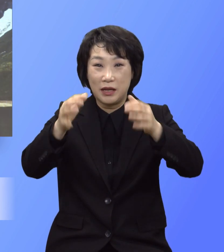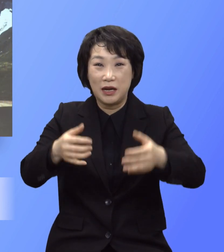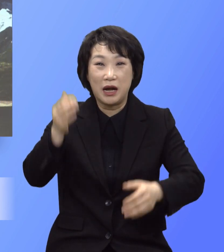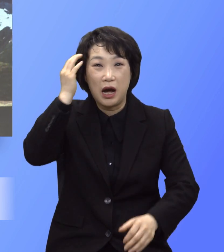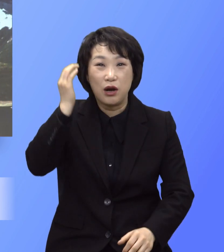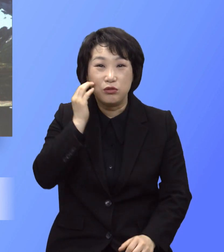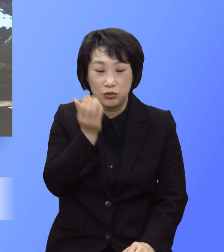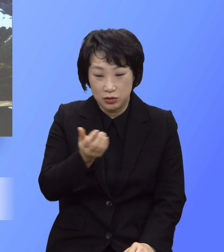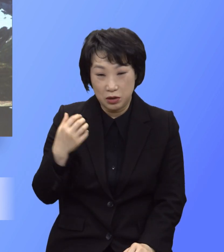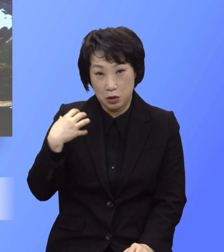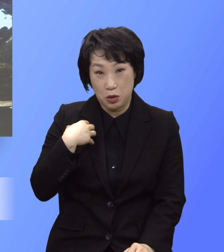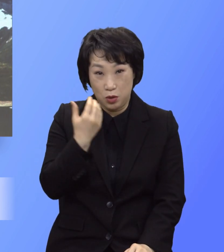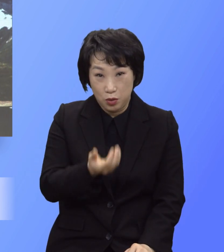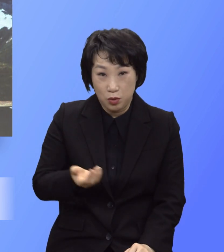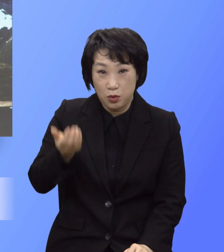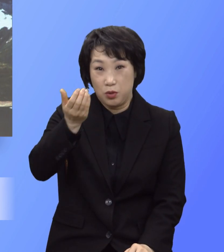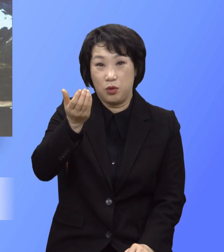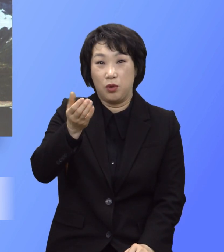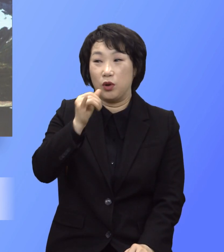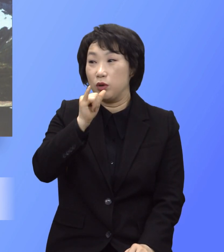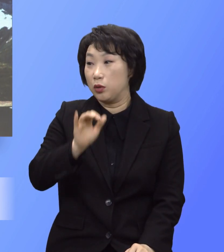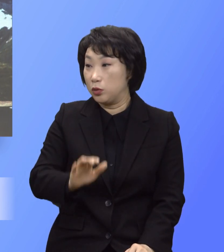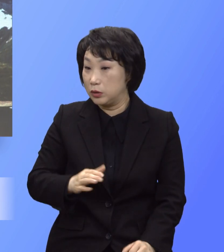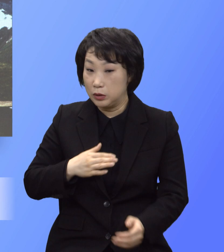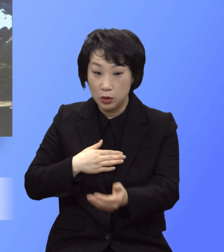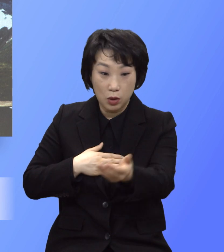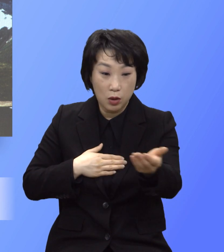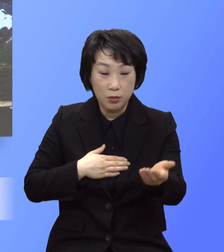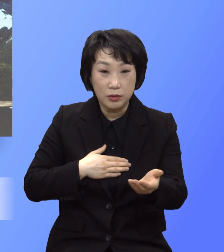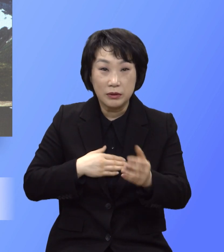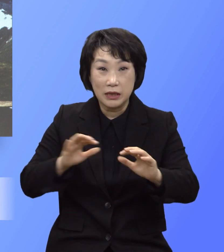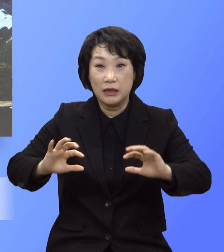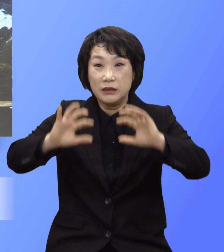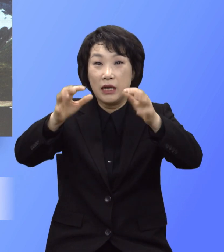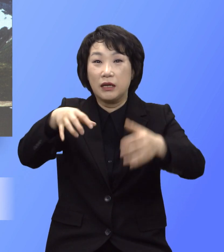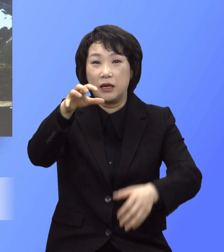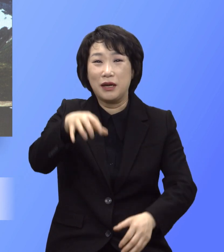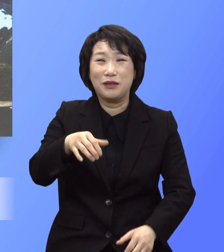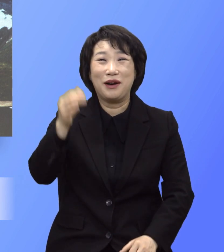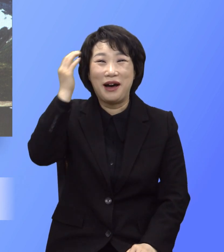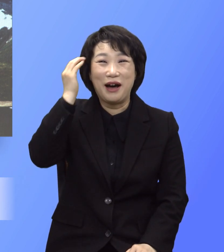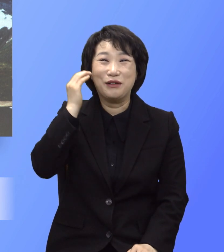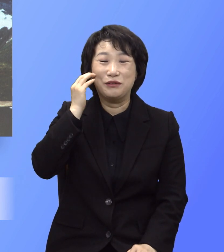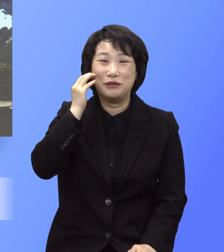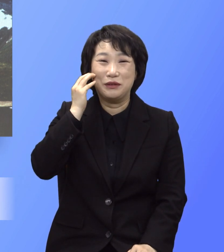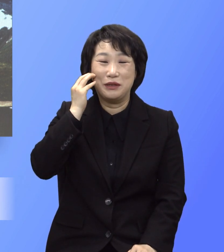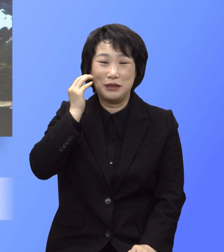됐고 근데 전 세계에서 우리나라가